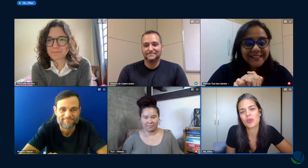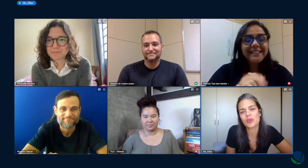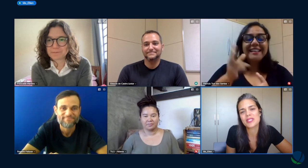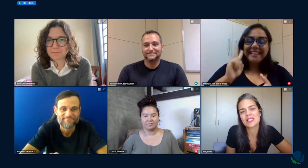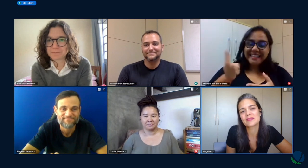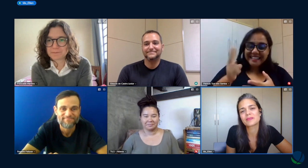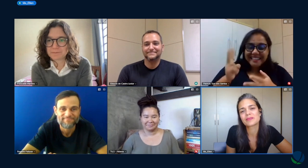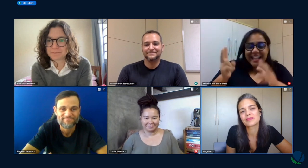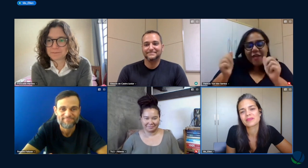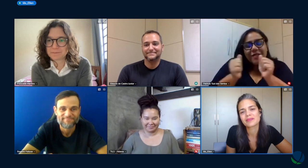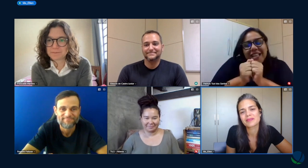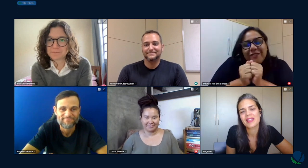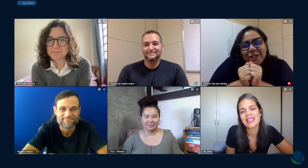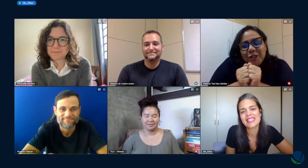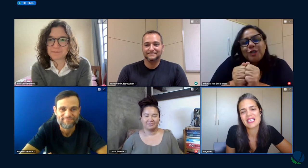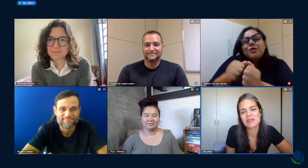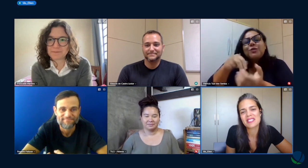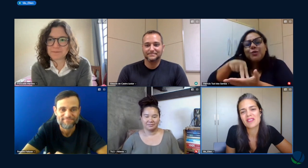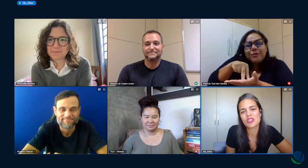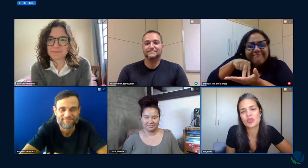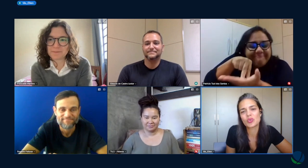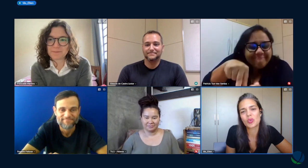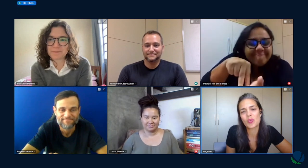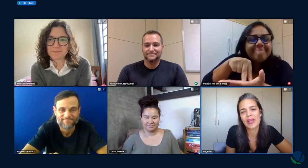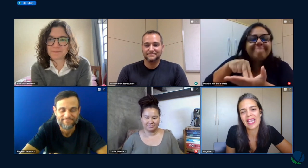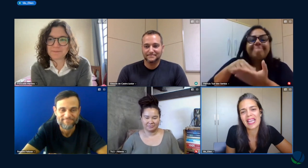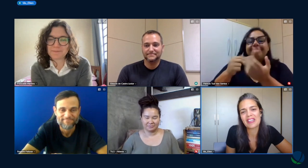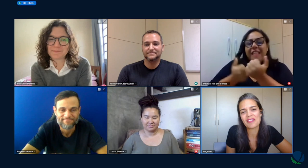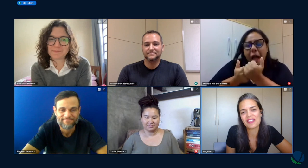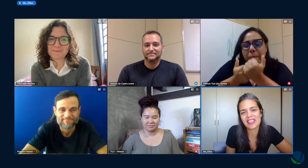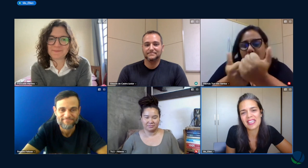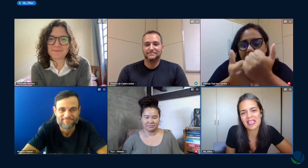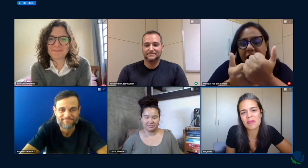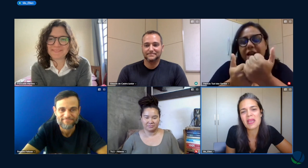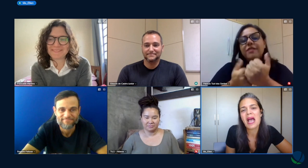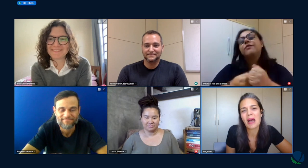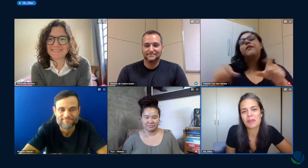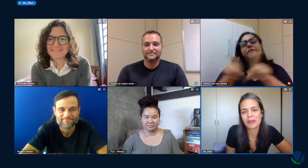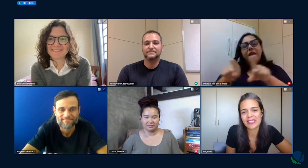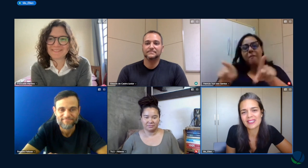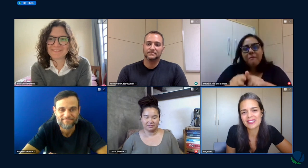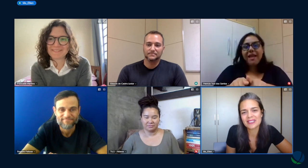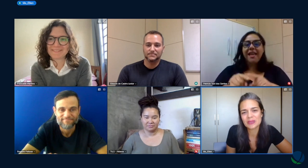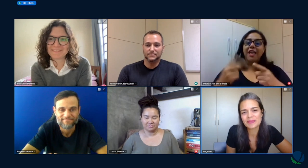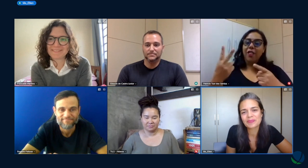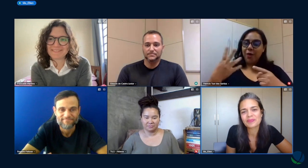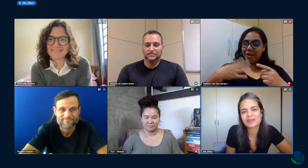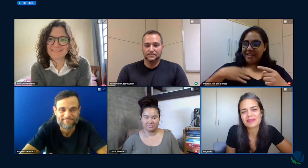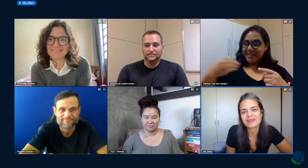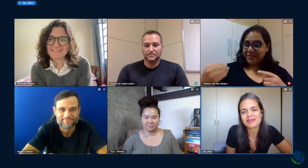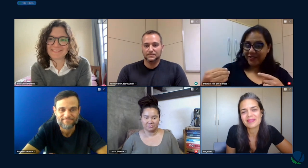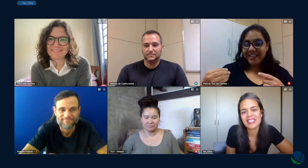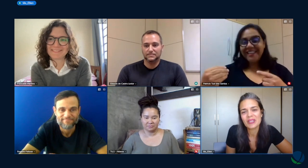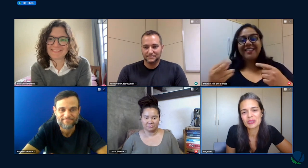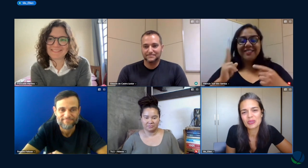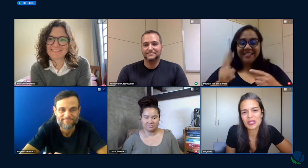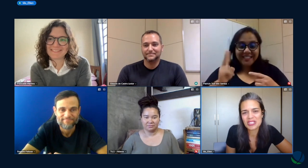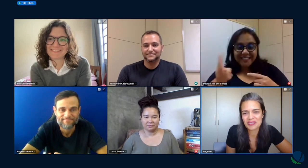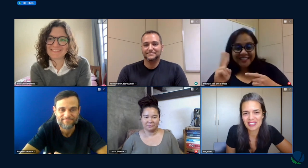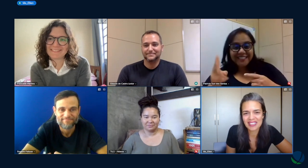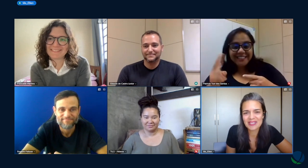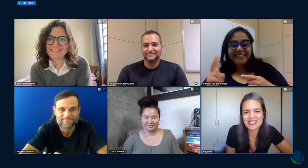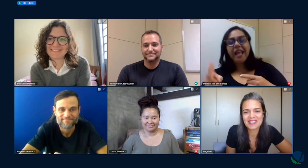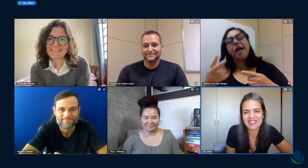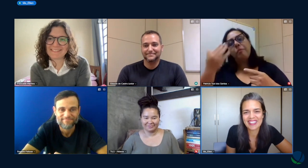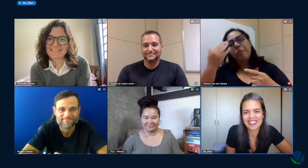a esposa, que sempre esteve junto com ele, firme, apoiando os